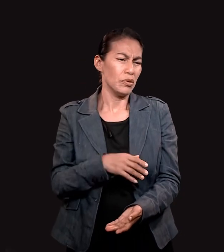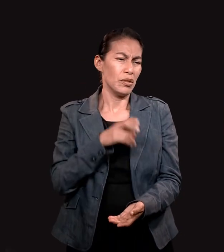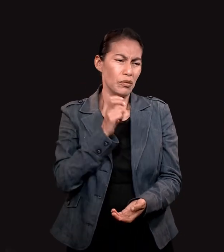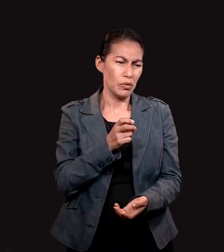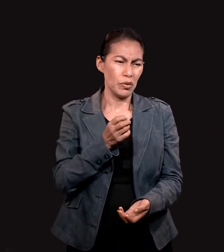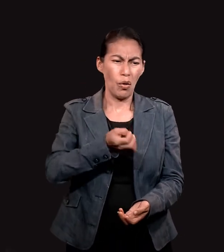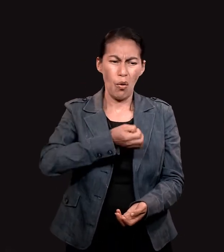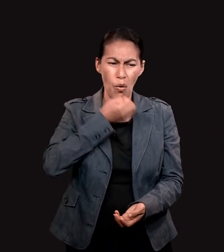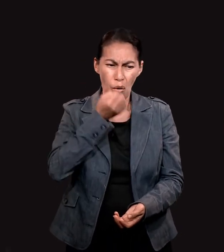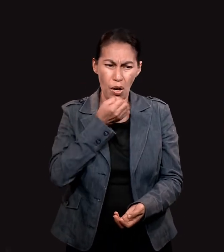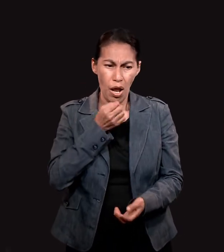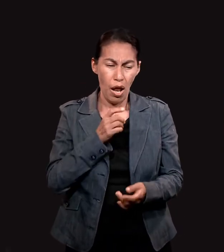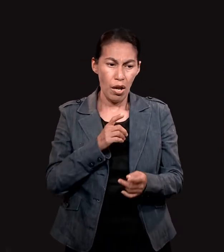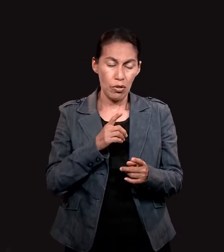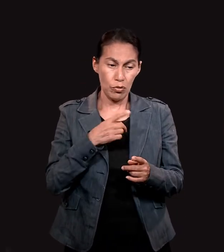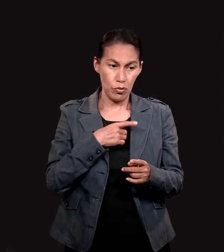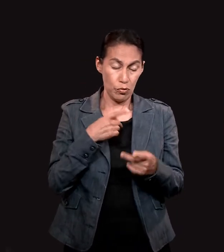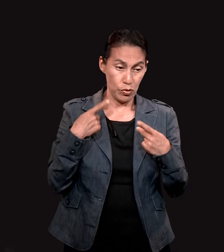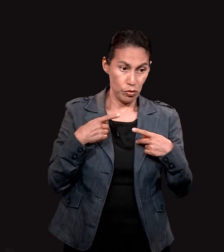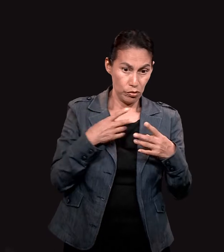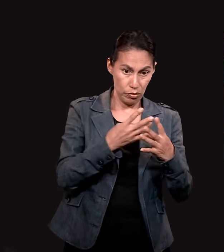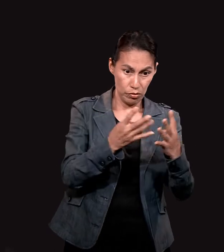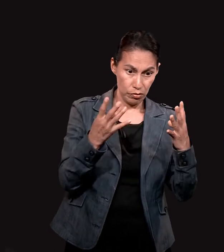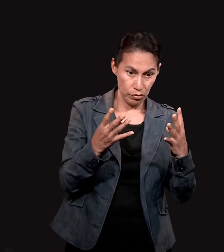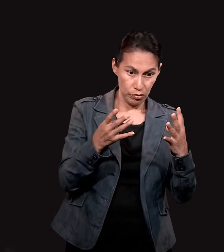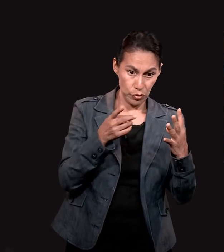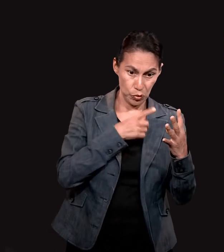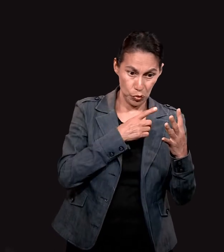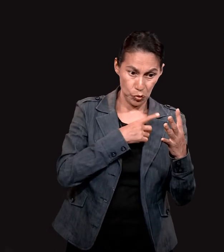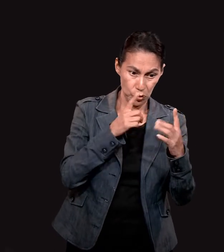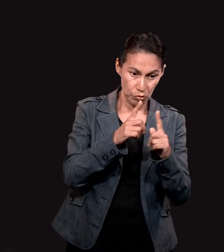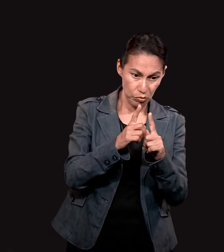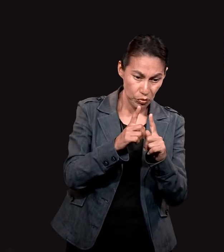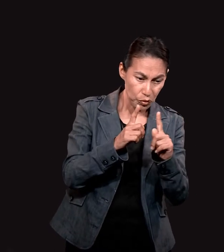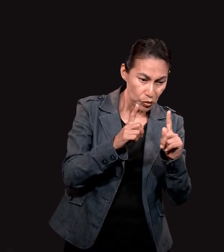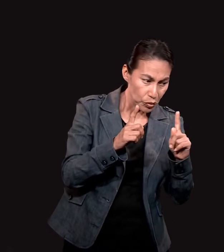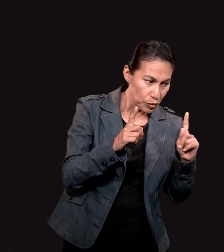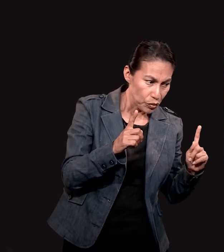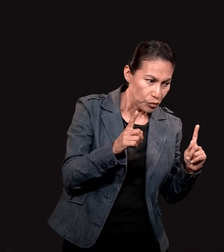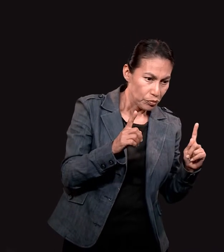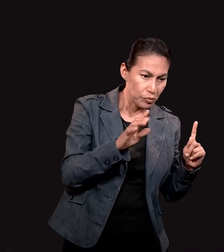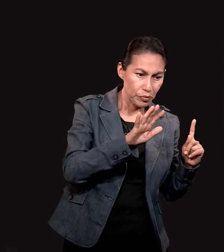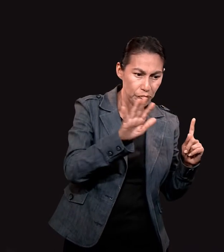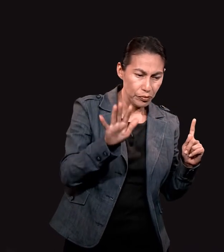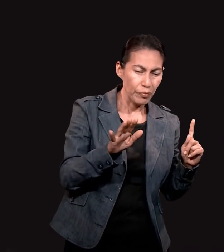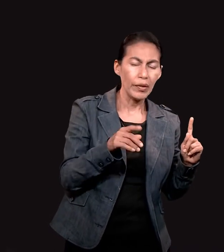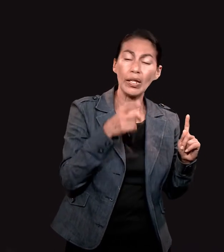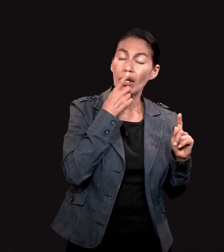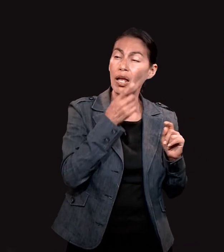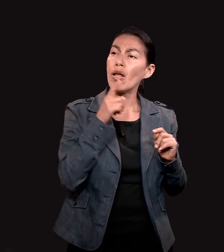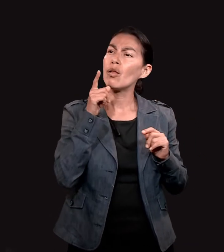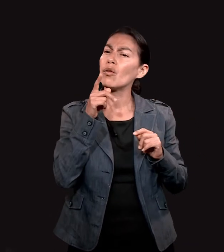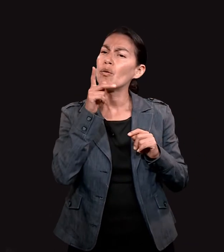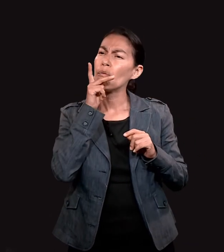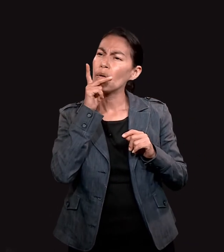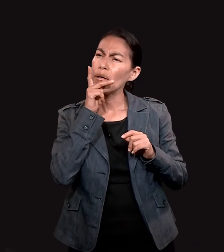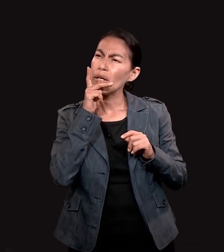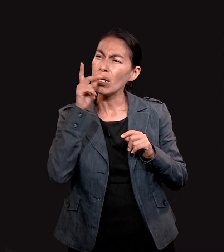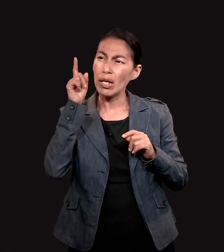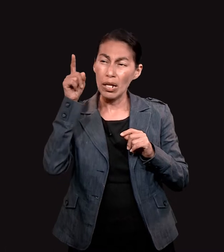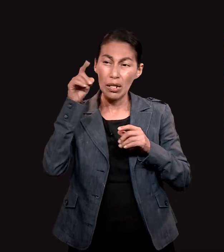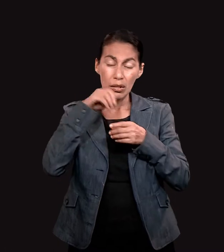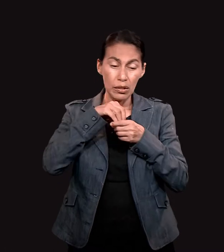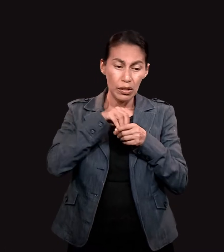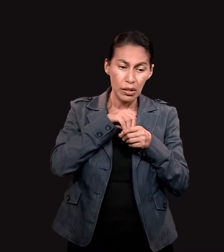hablar. Así que podemos retirarnos, si es una oración individual, retirarnos y orar a tu Padre que ve en secreto. Y